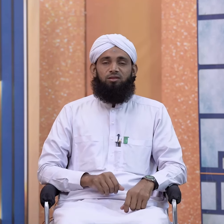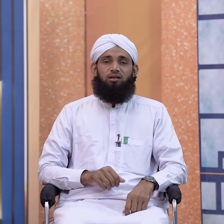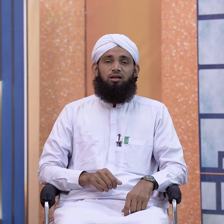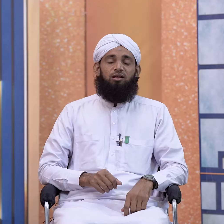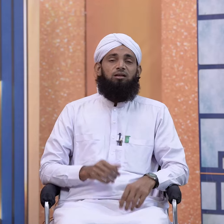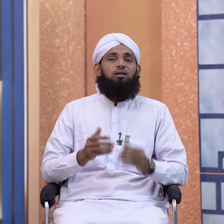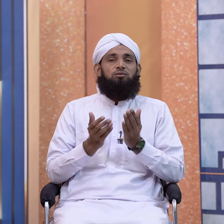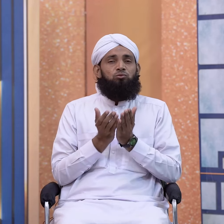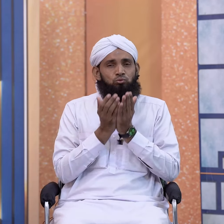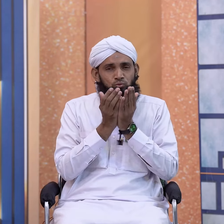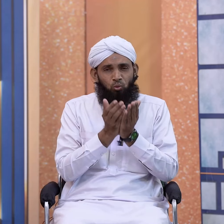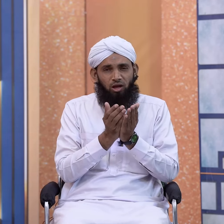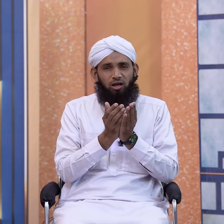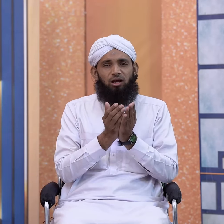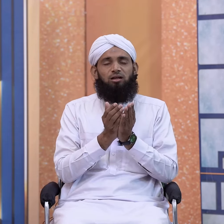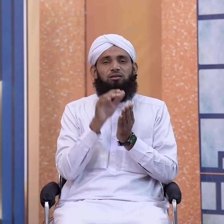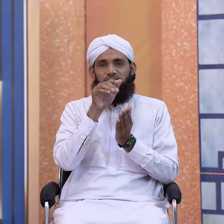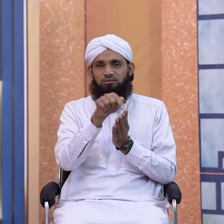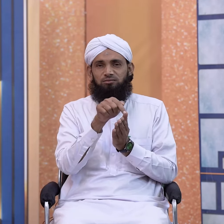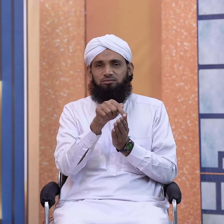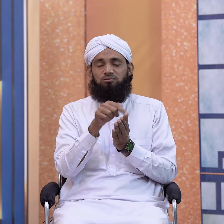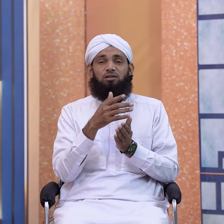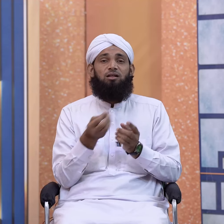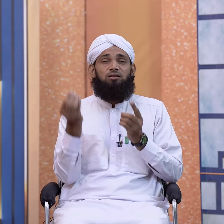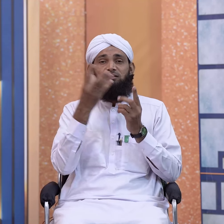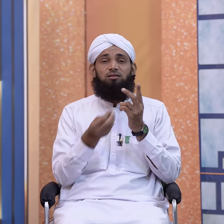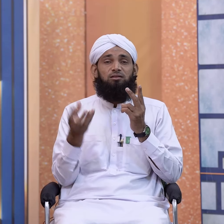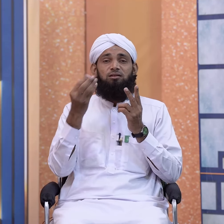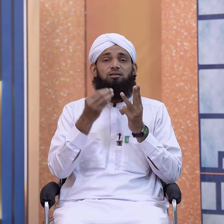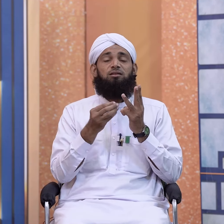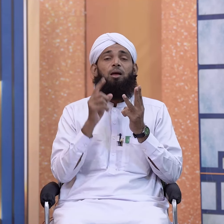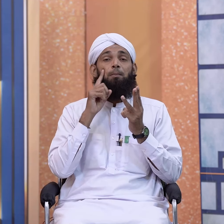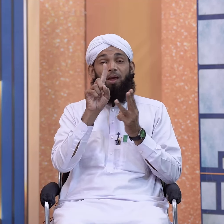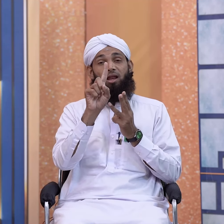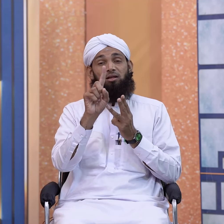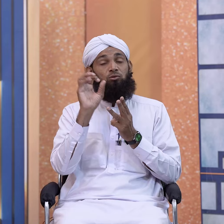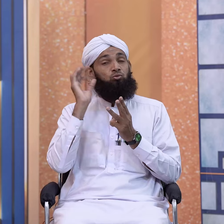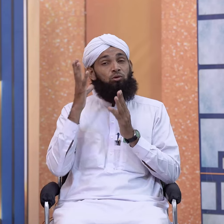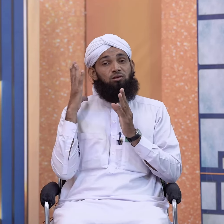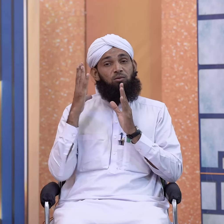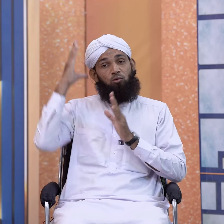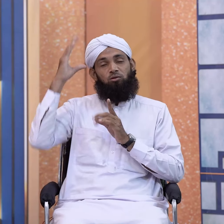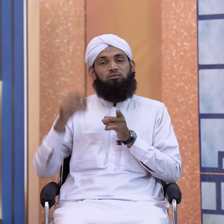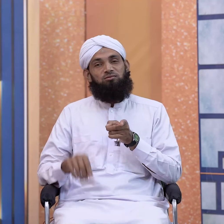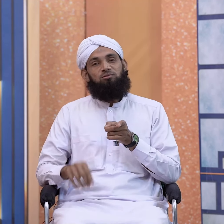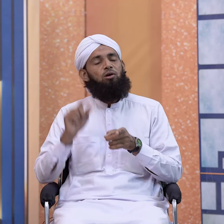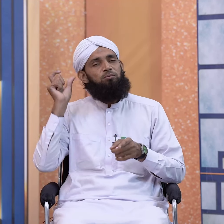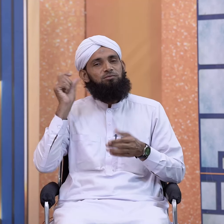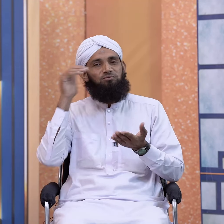یعنی تعزیت کے ایام میں سب سے افضل پہلا دن ہے۔ اب مسلمان یہ کام کیوں کر رہا ہے؟ اس لیے کر رہا ہے